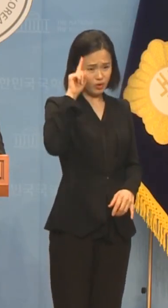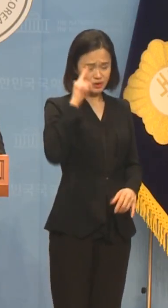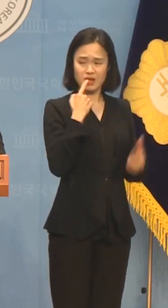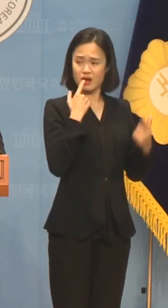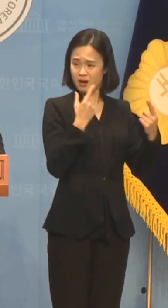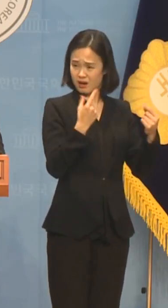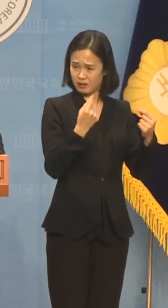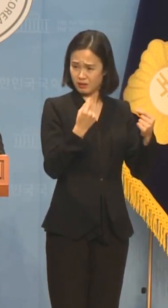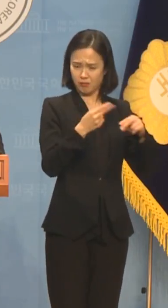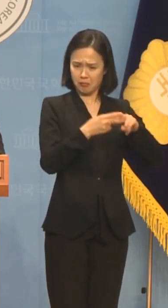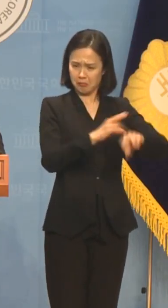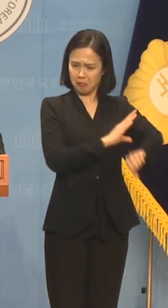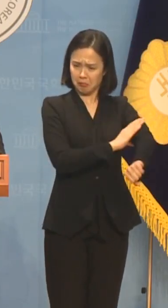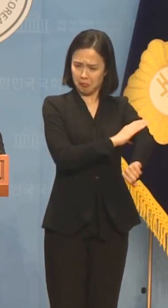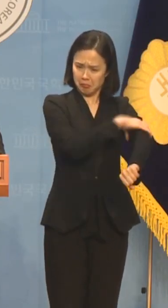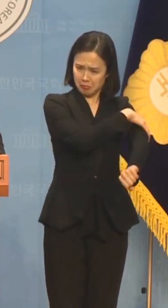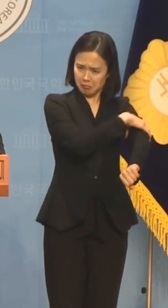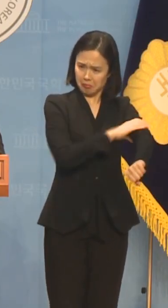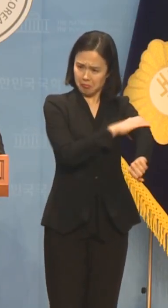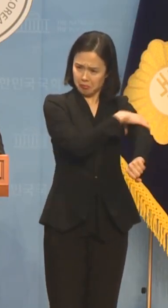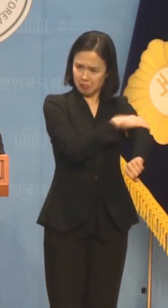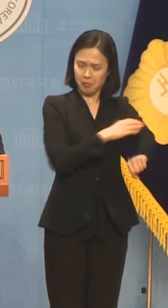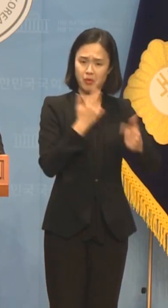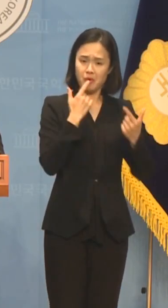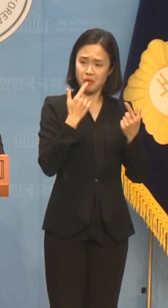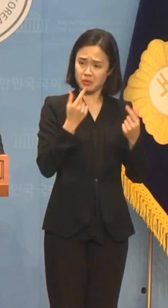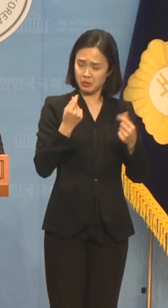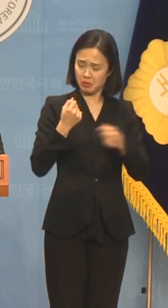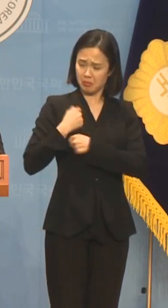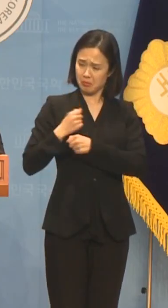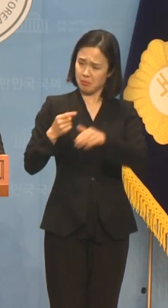전략과 유사한 방식을 채택한